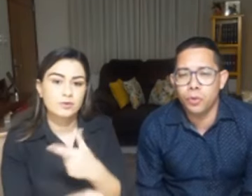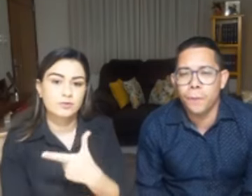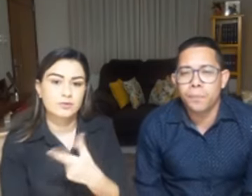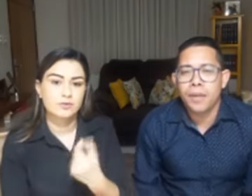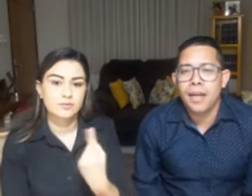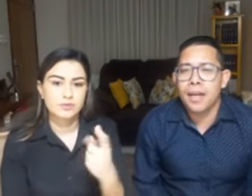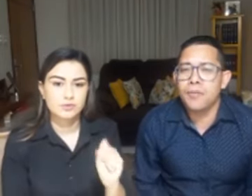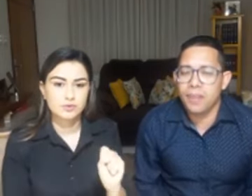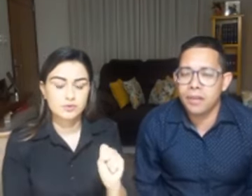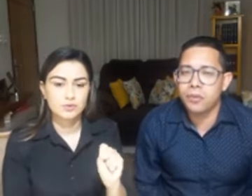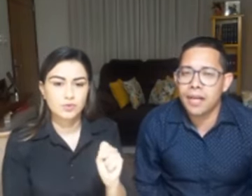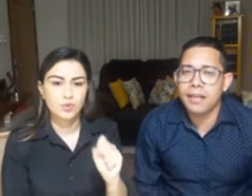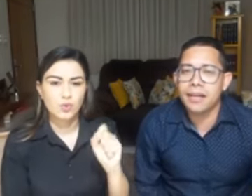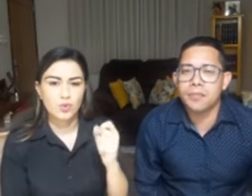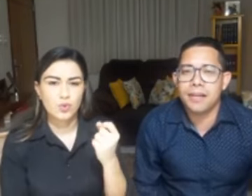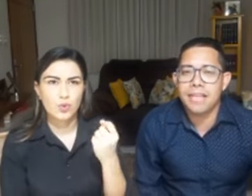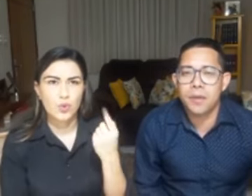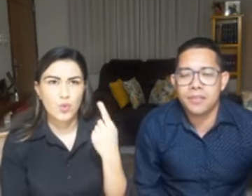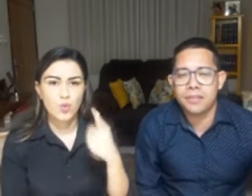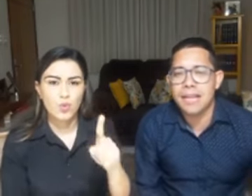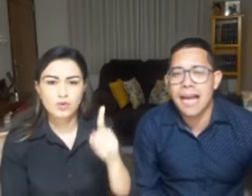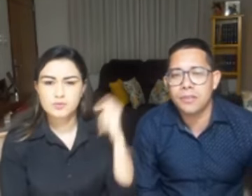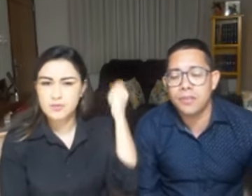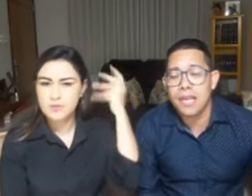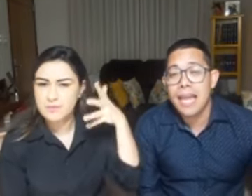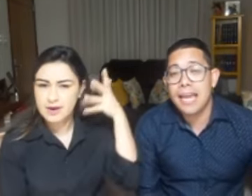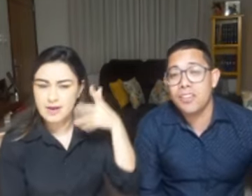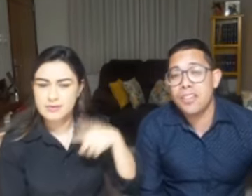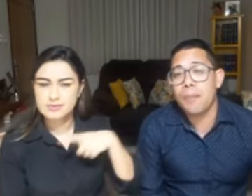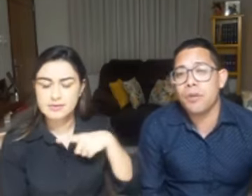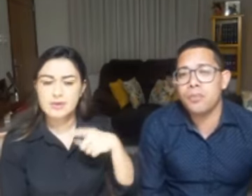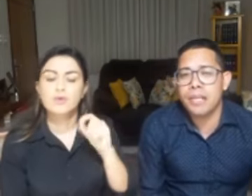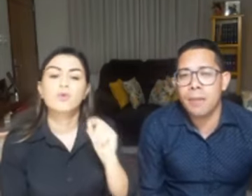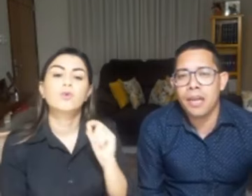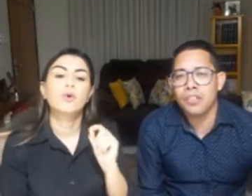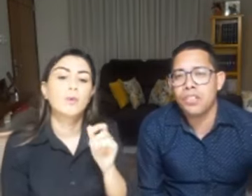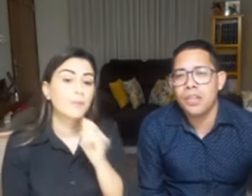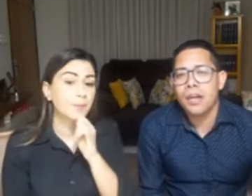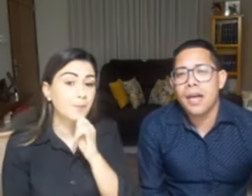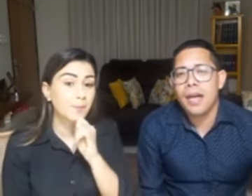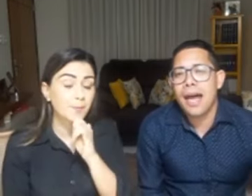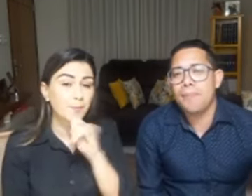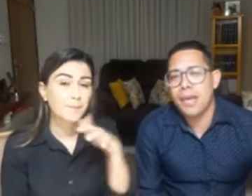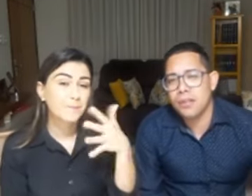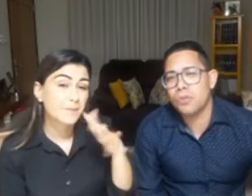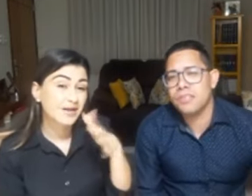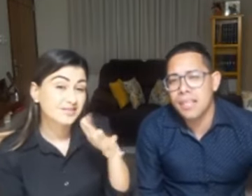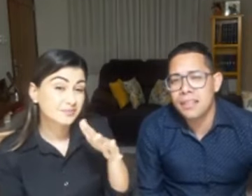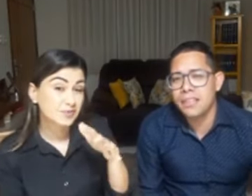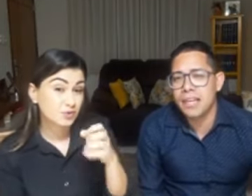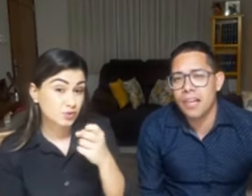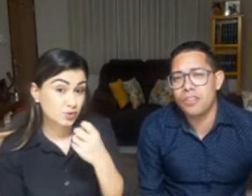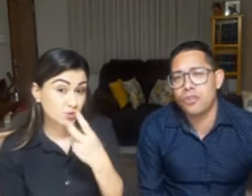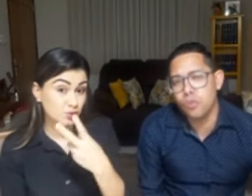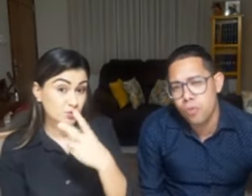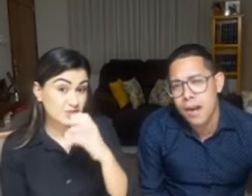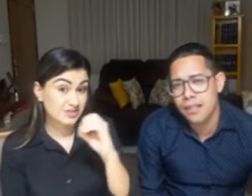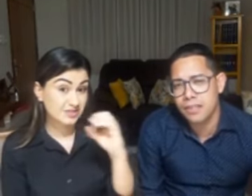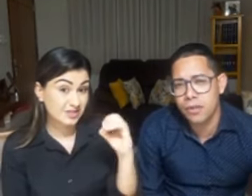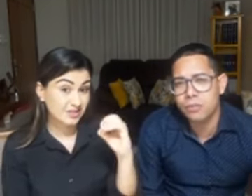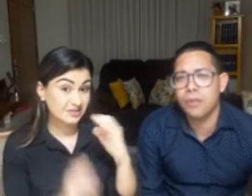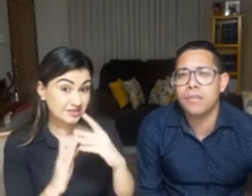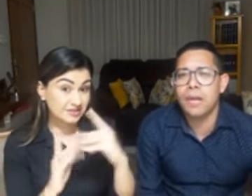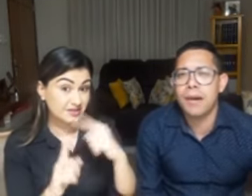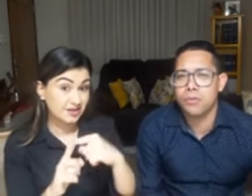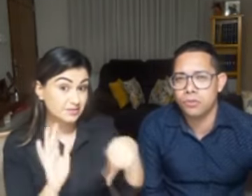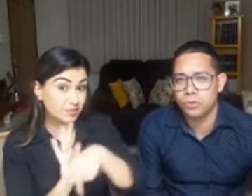último evento, né, que eles passaram esses dados, era de que aproximadamente apenas 200 igrejas no